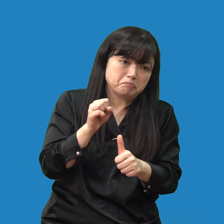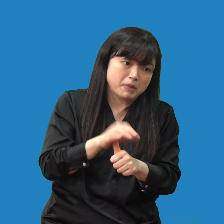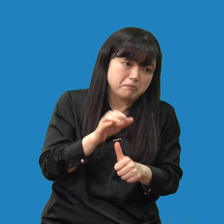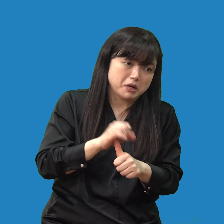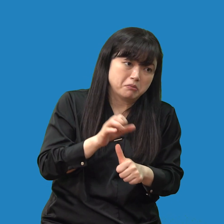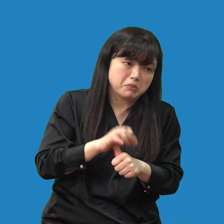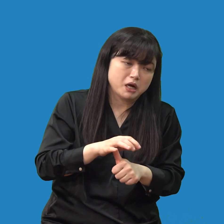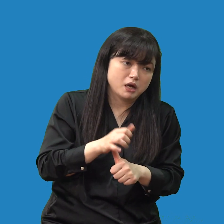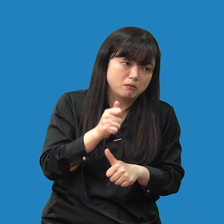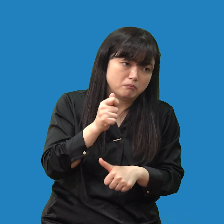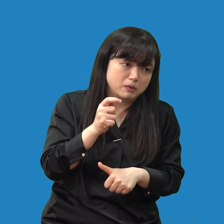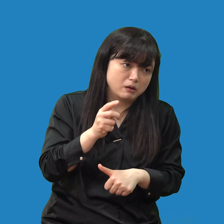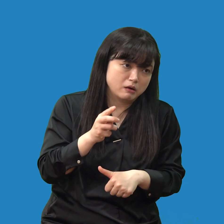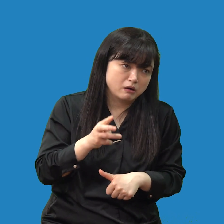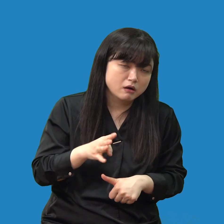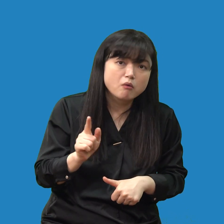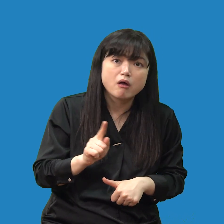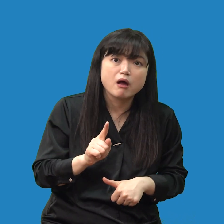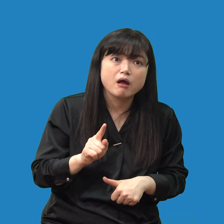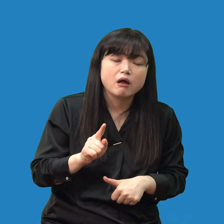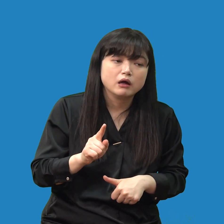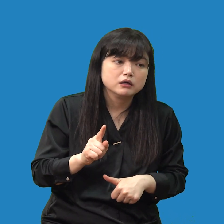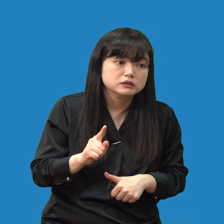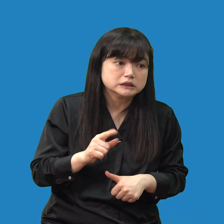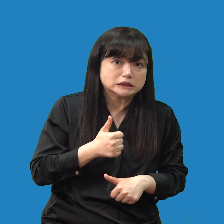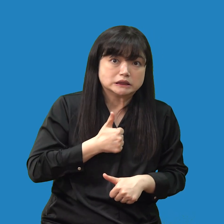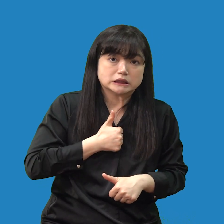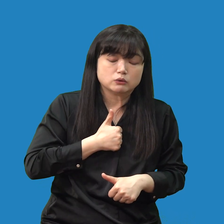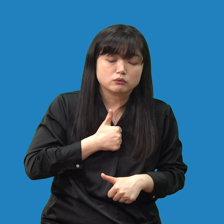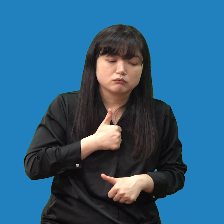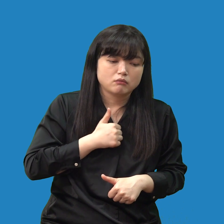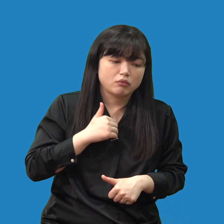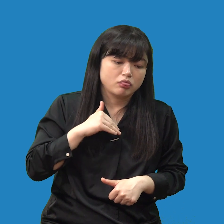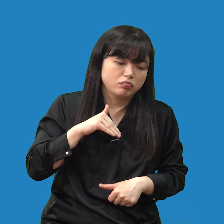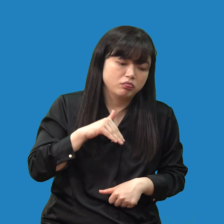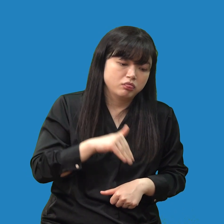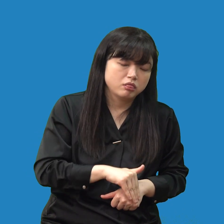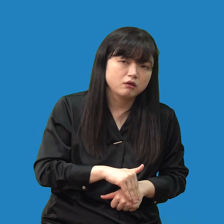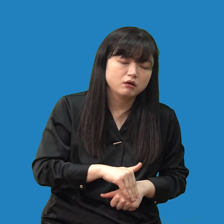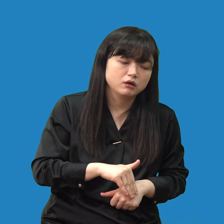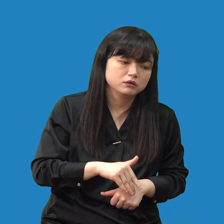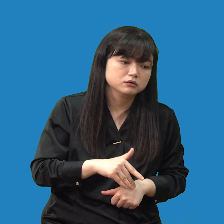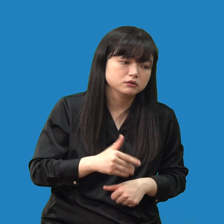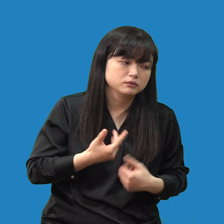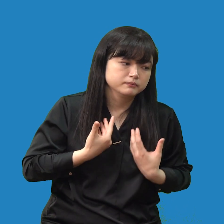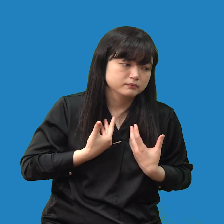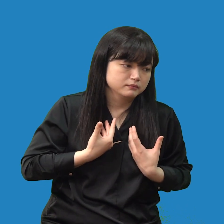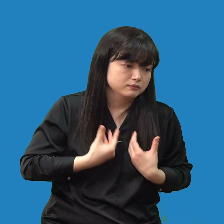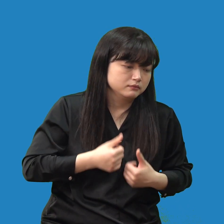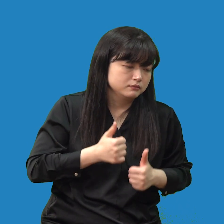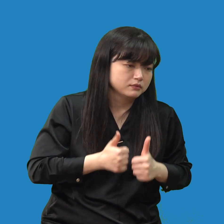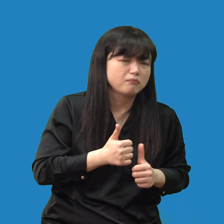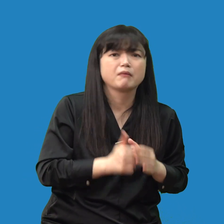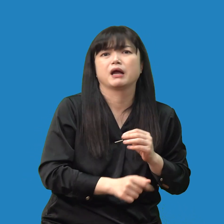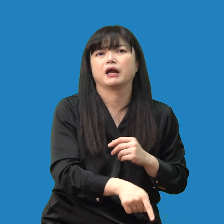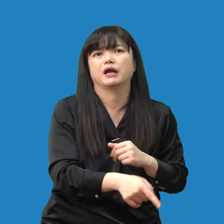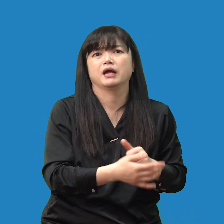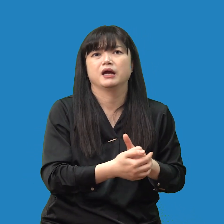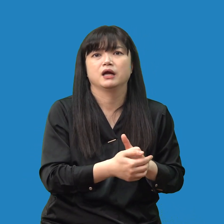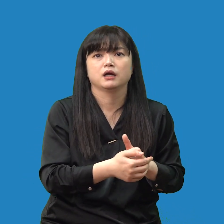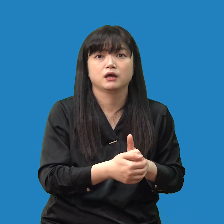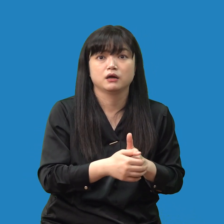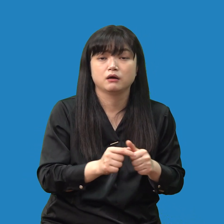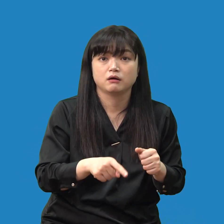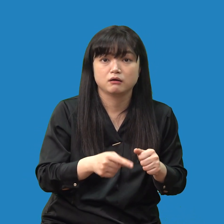떨어진 일이 몇 번 이어지니까 이 자존감이 급락해서 시험에 들어 있었습니다.